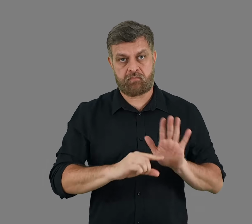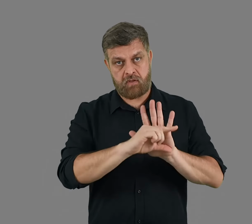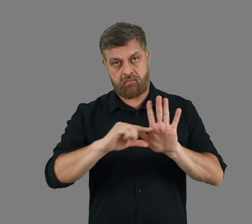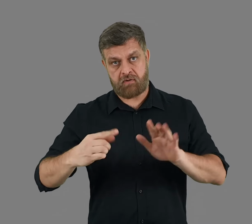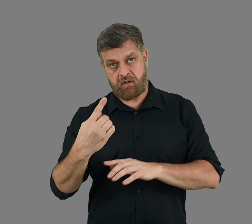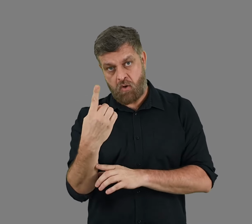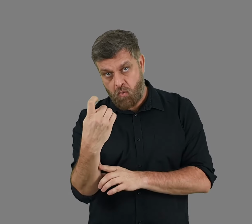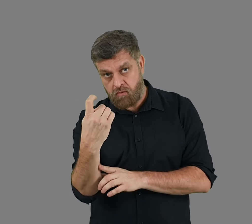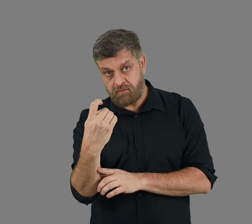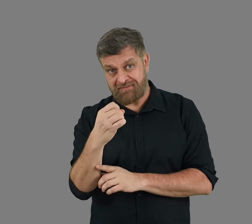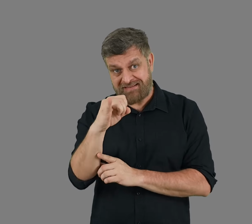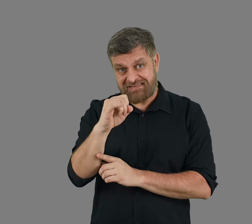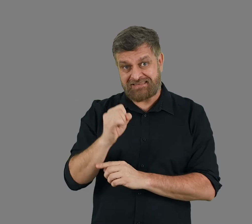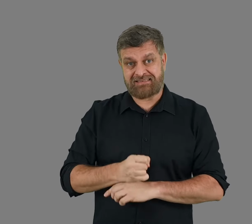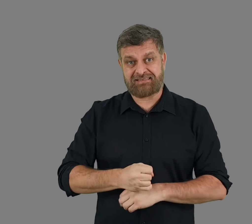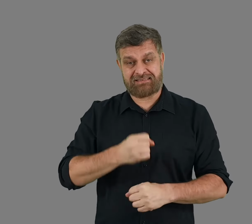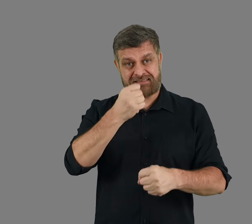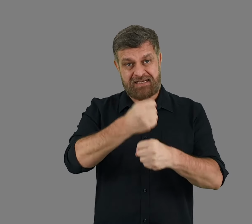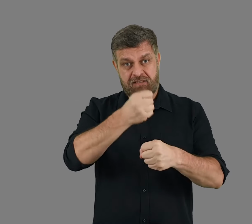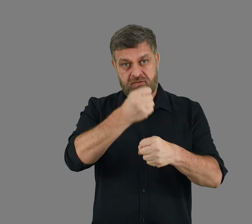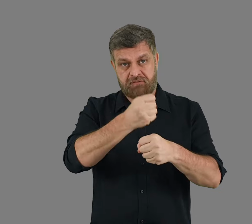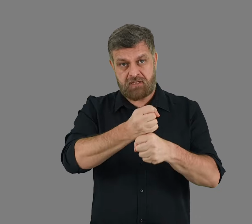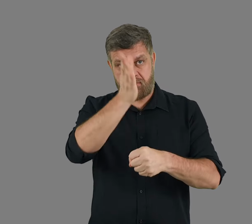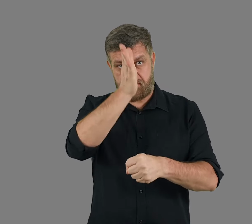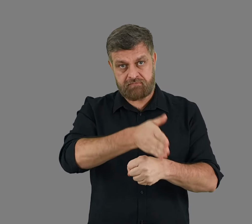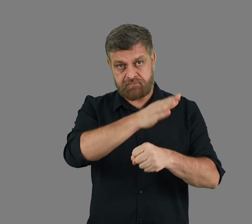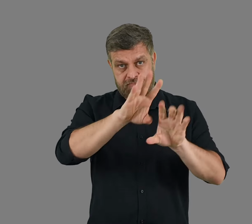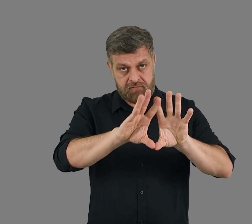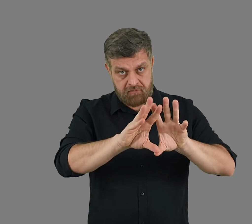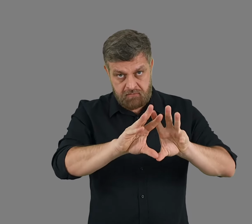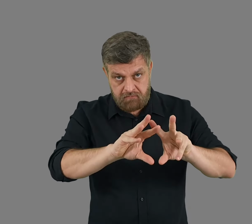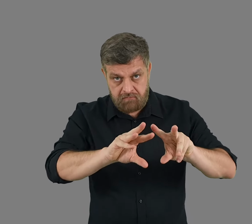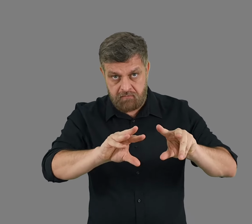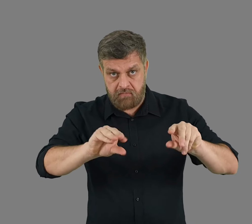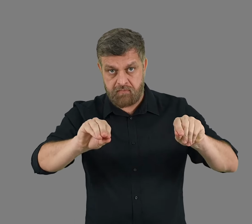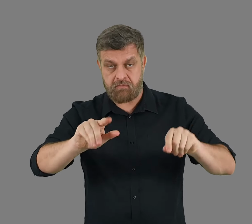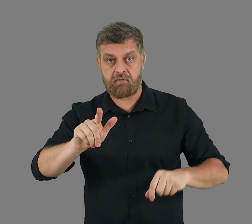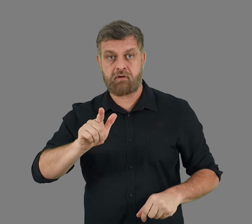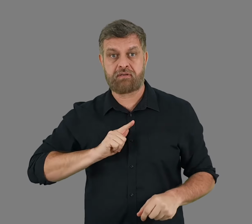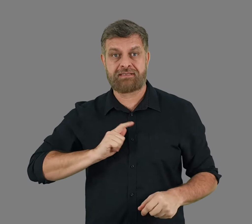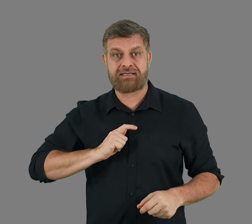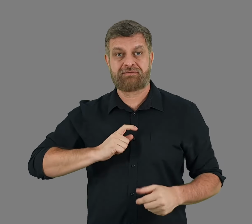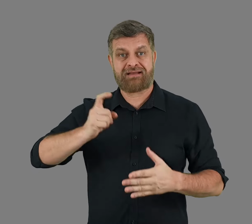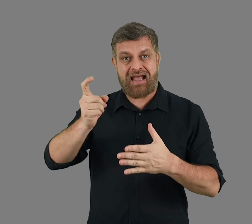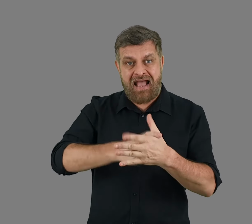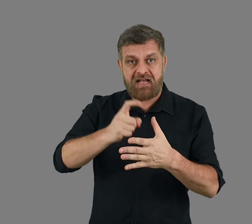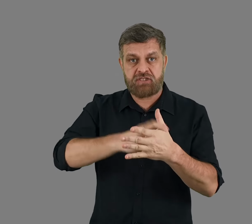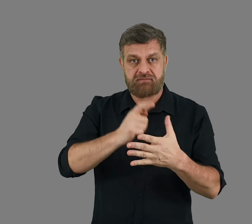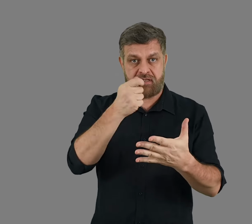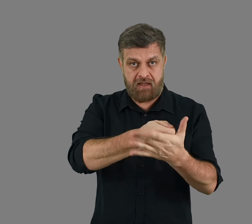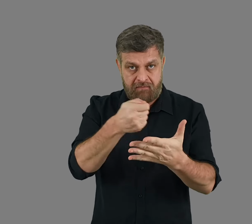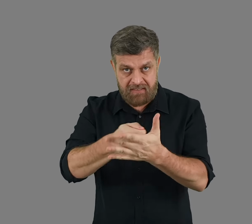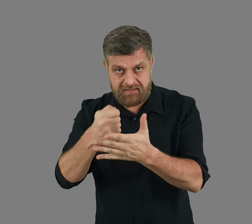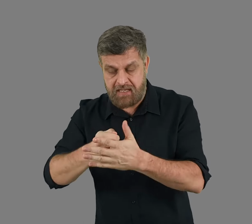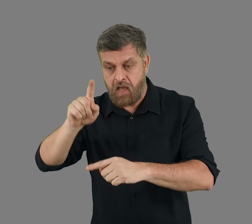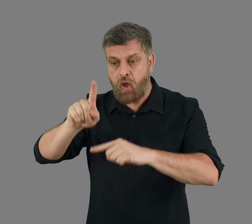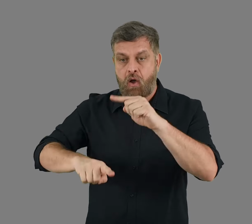Em caso de dissolução social da SUCAMP, liquidado o passivo, os bens remanescentes serão